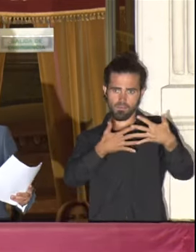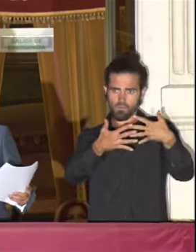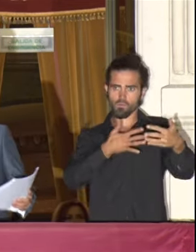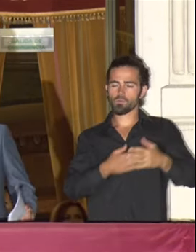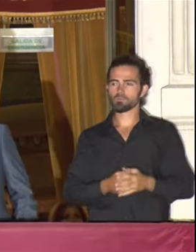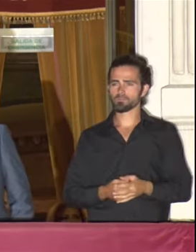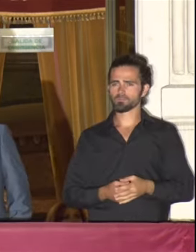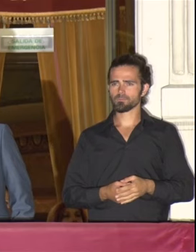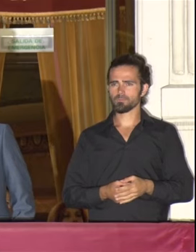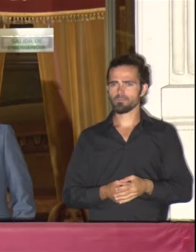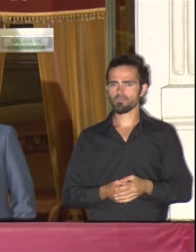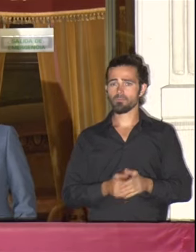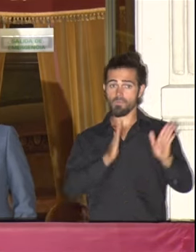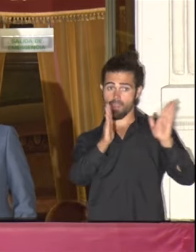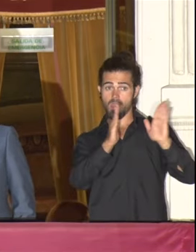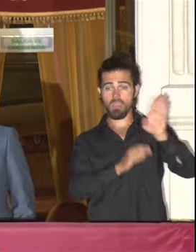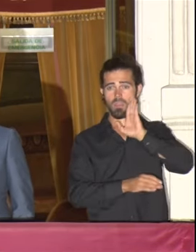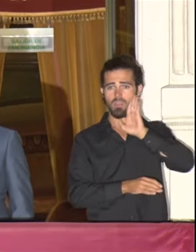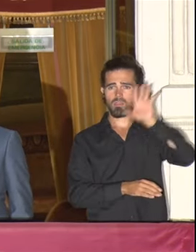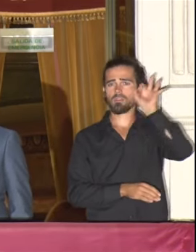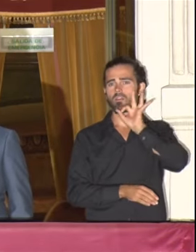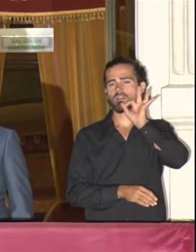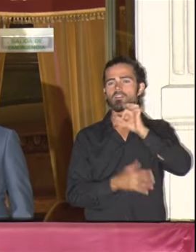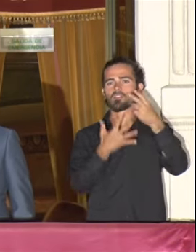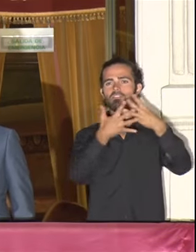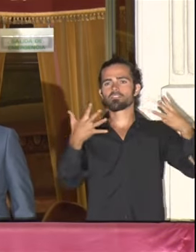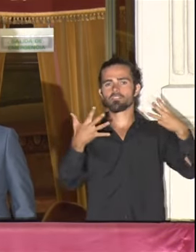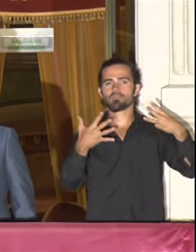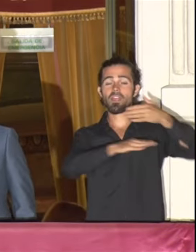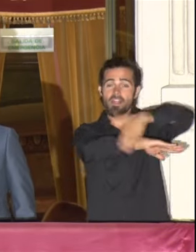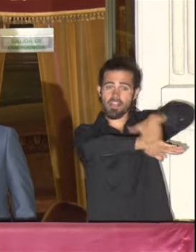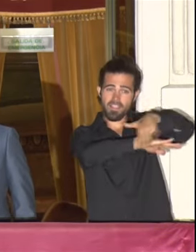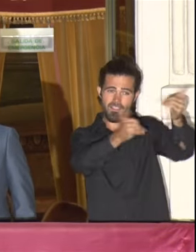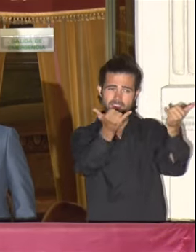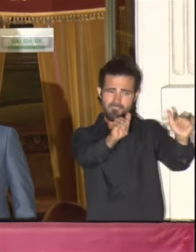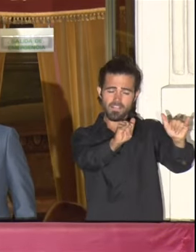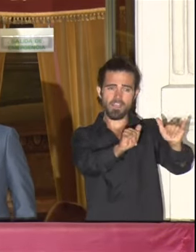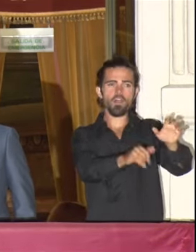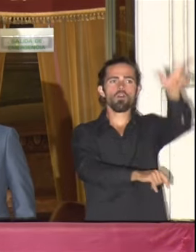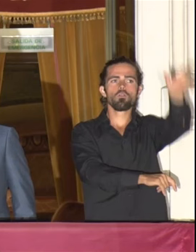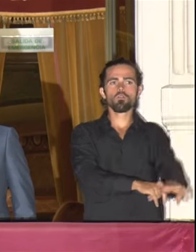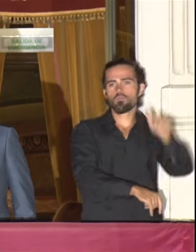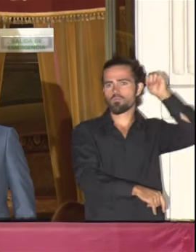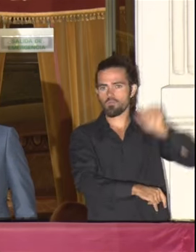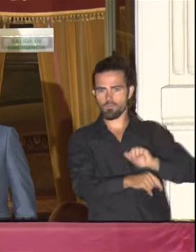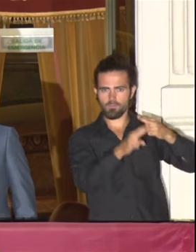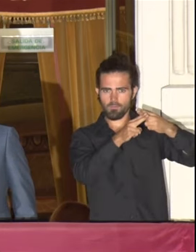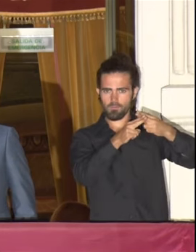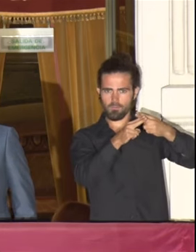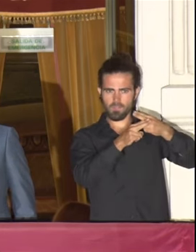En esta época del siglo XVIII había un cuchillero en la calle de la Feria que se dedicaba a